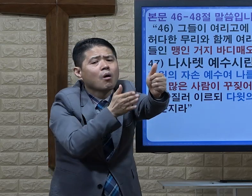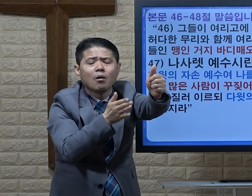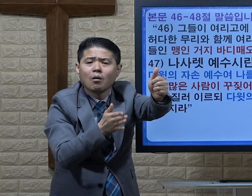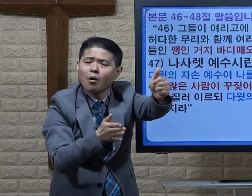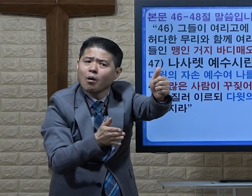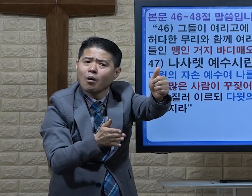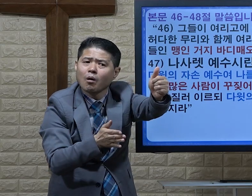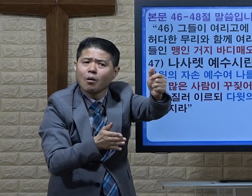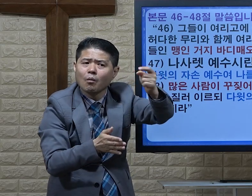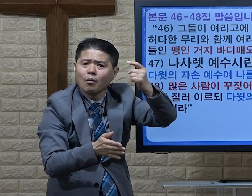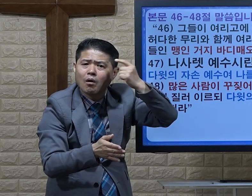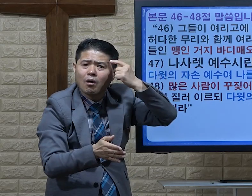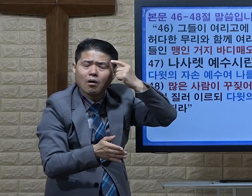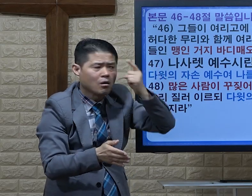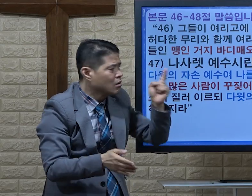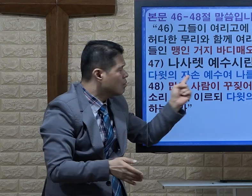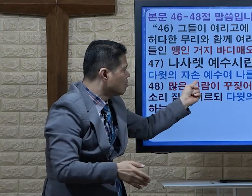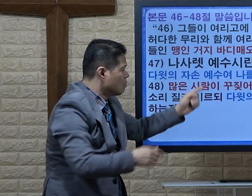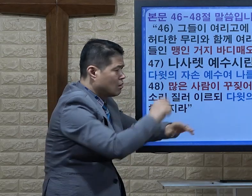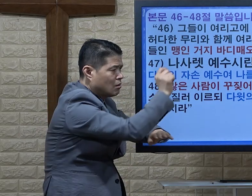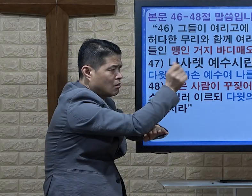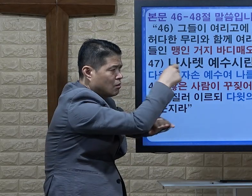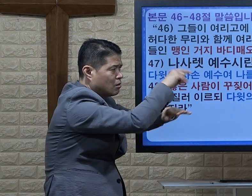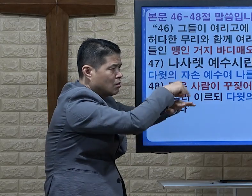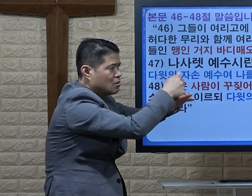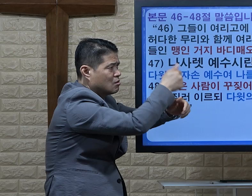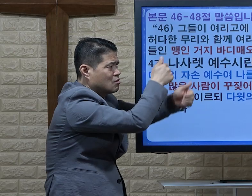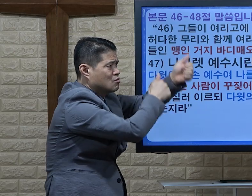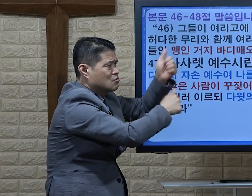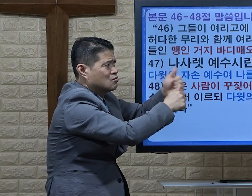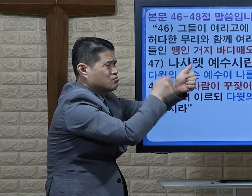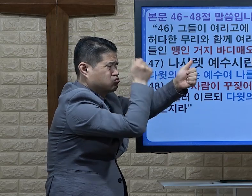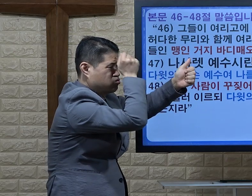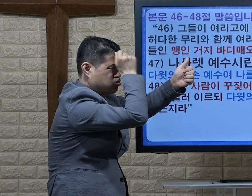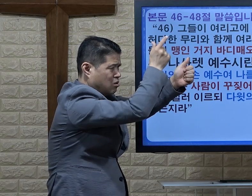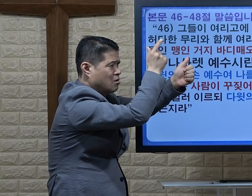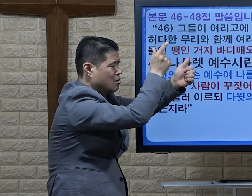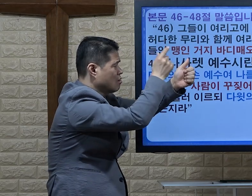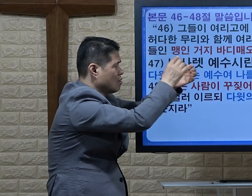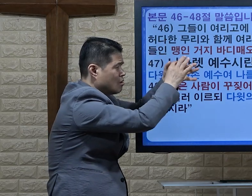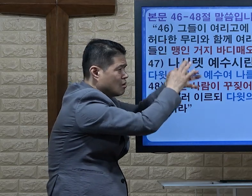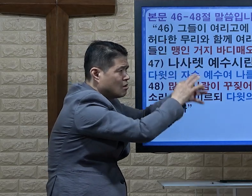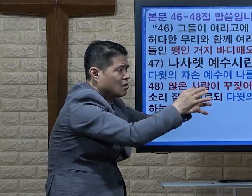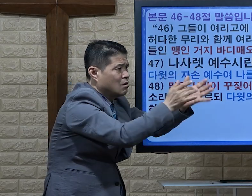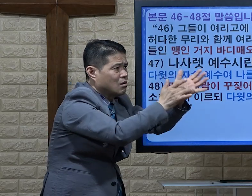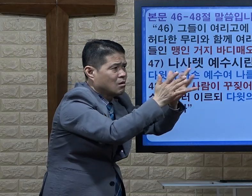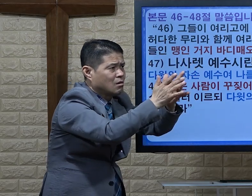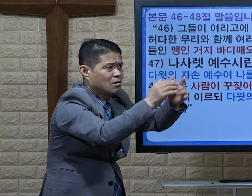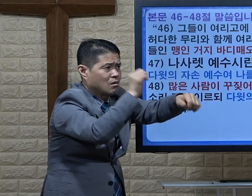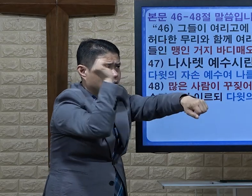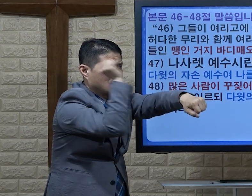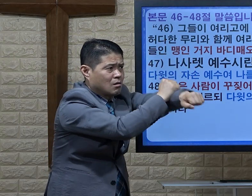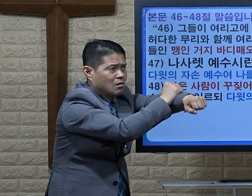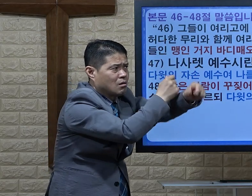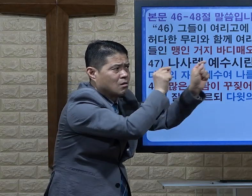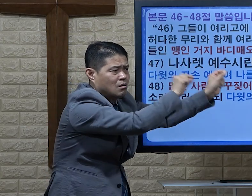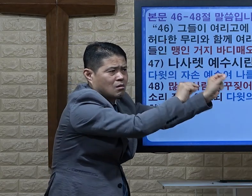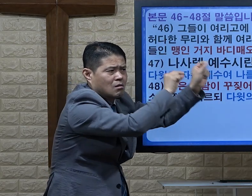곧 예수님이다 라는 것과 똑같은 맥락입니다. 나사렛 예수가 곧 다윗의 자손